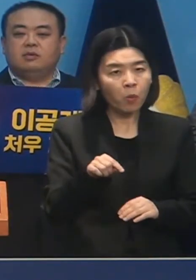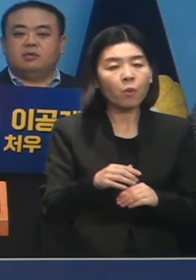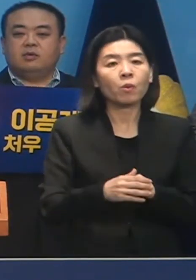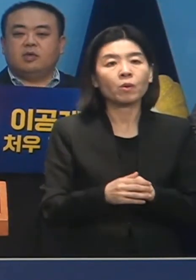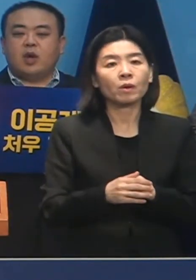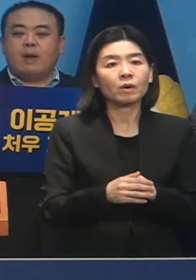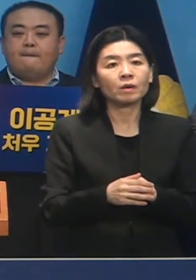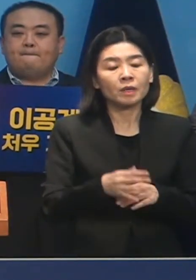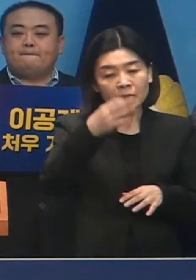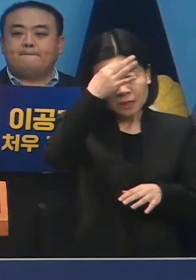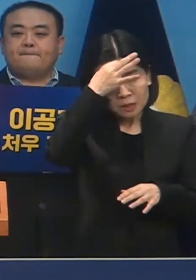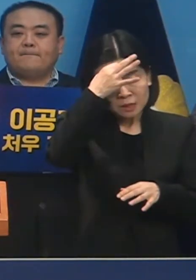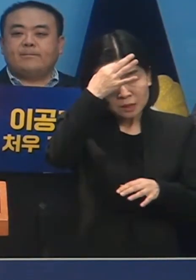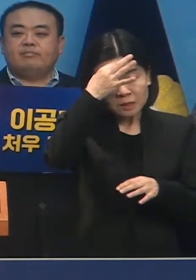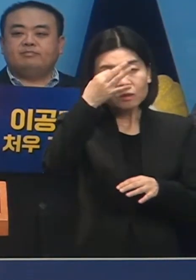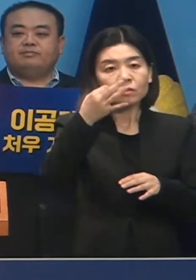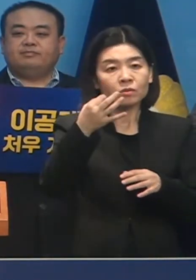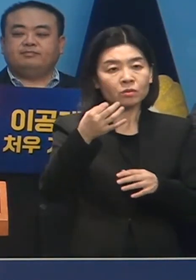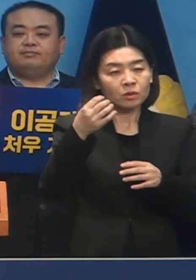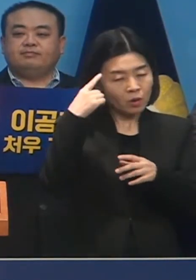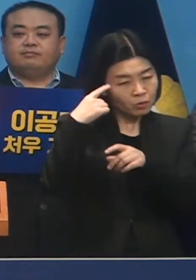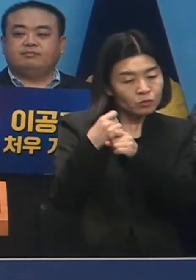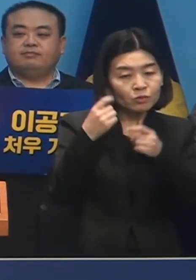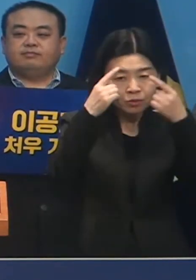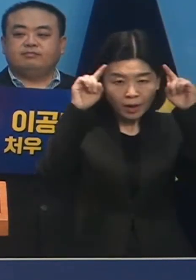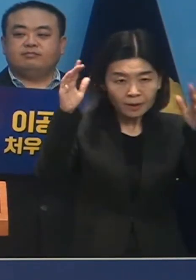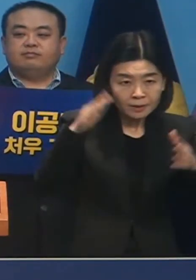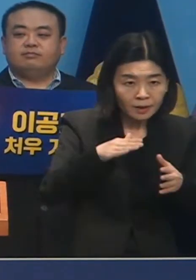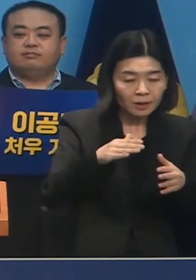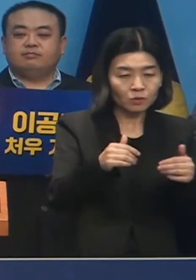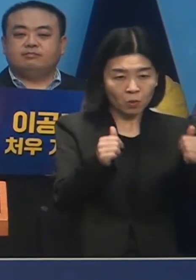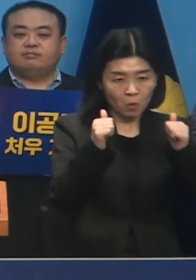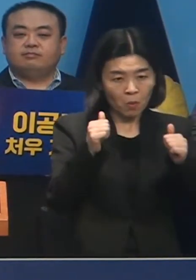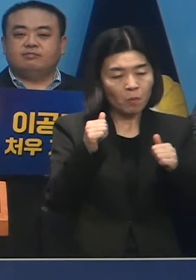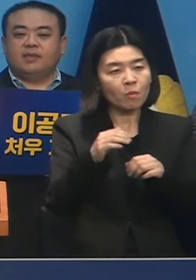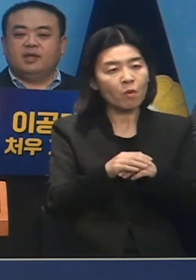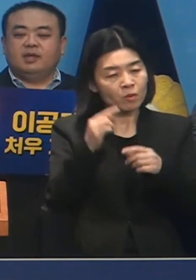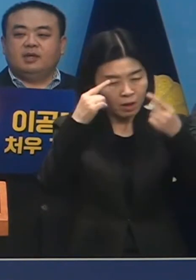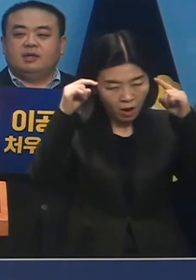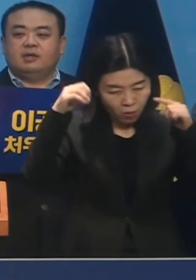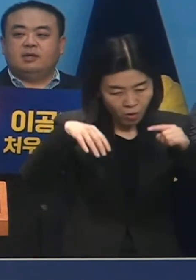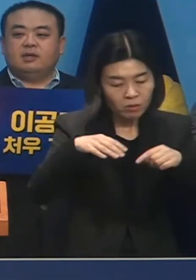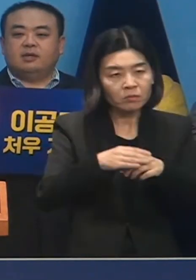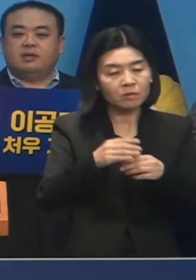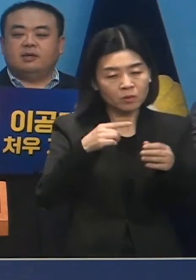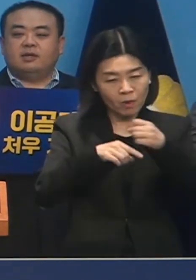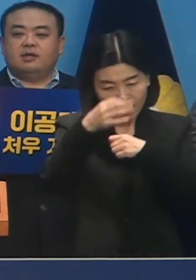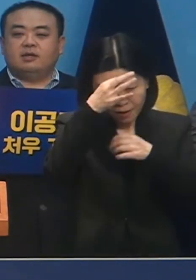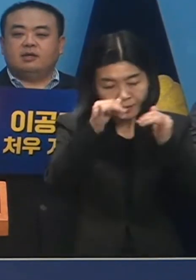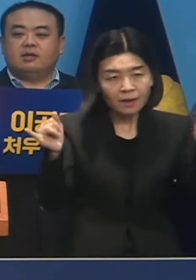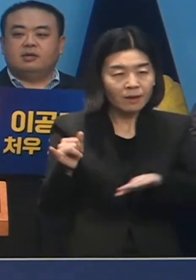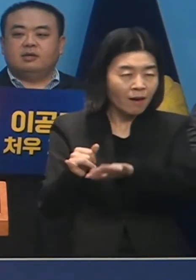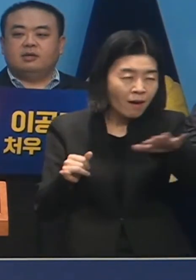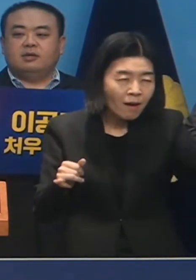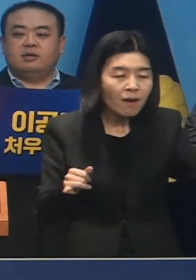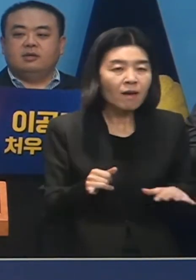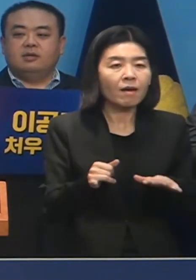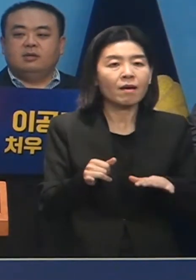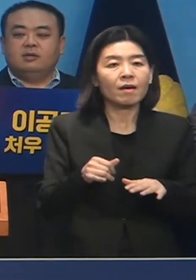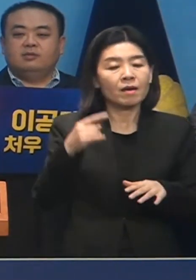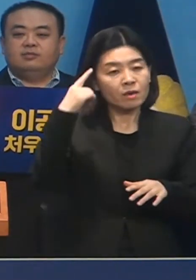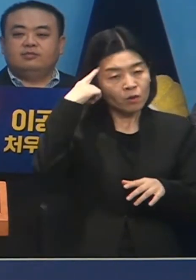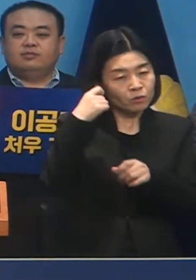살펴본다면 이공계 대학생들, 졸업생들, 대학원생들, 과학자들은 R&D 정책 수립과 전반